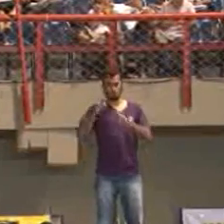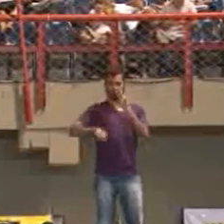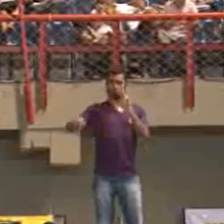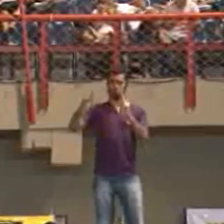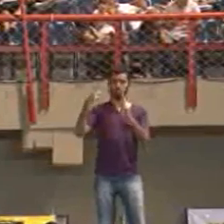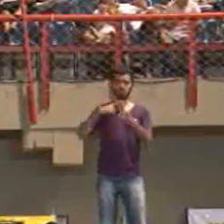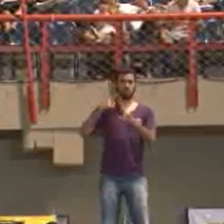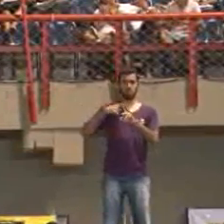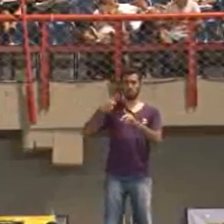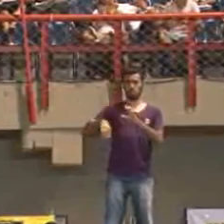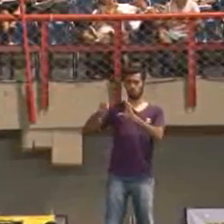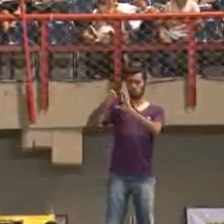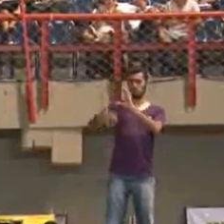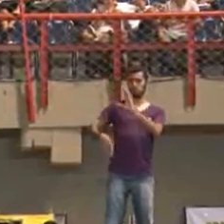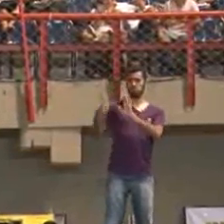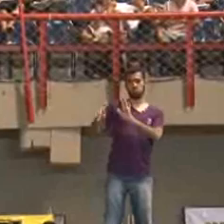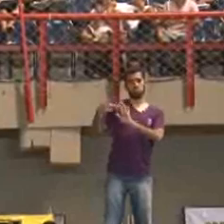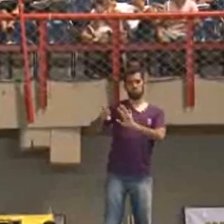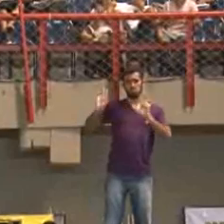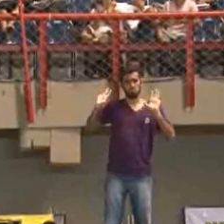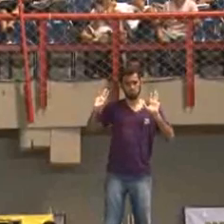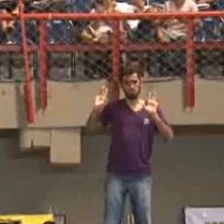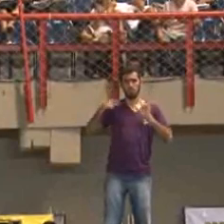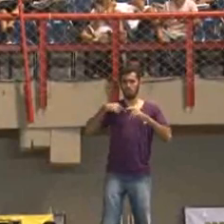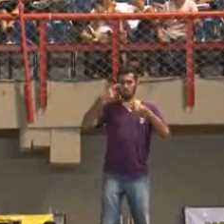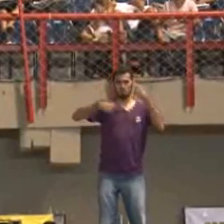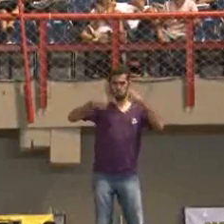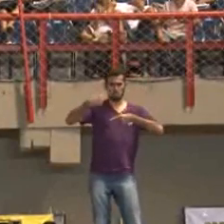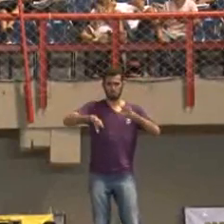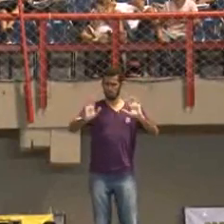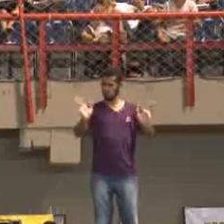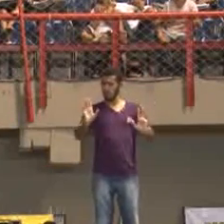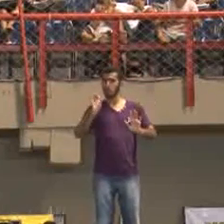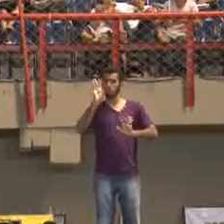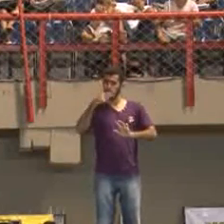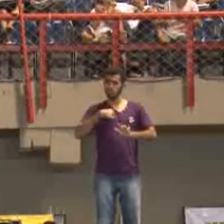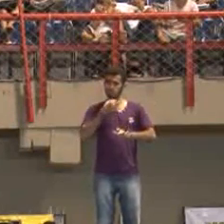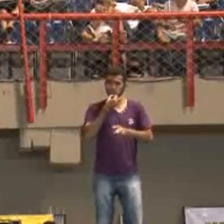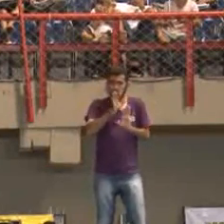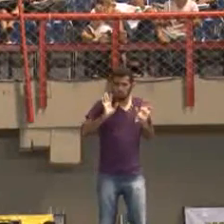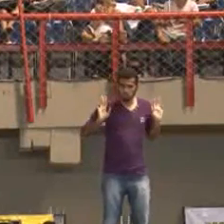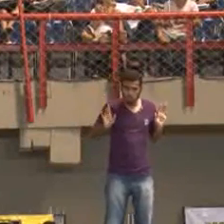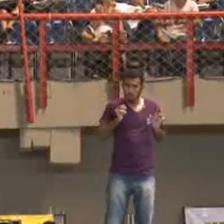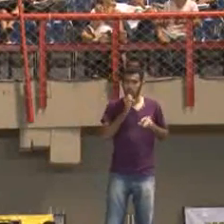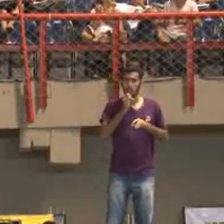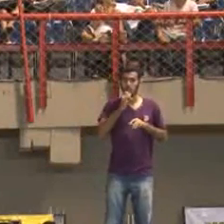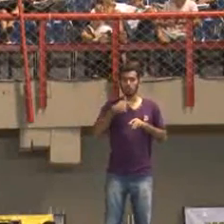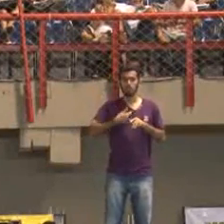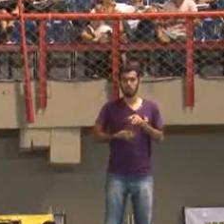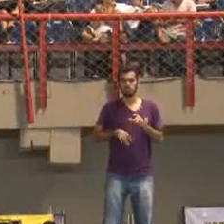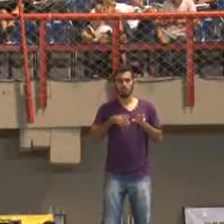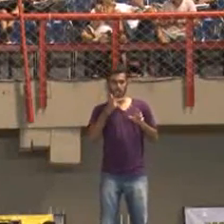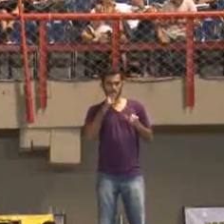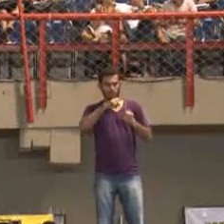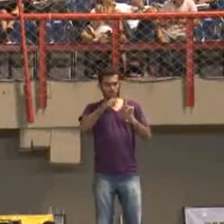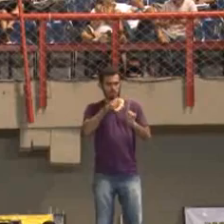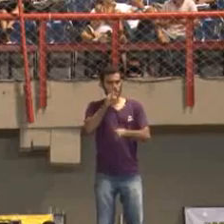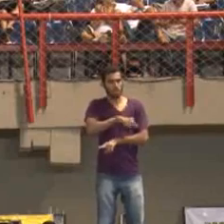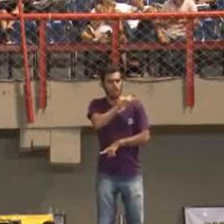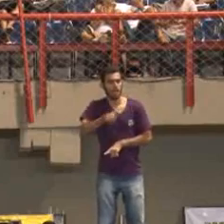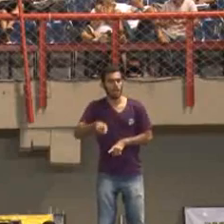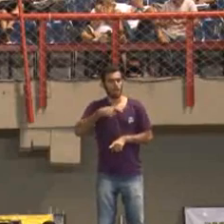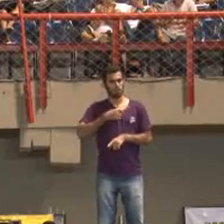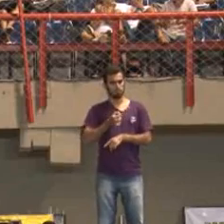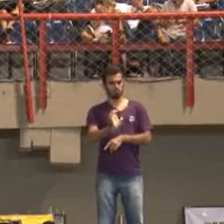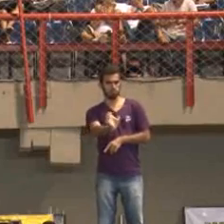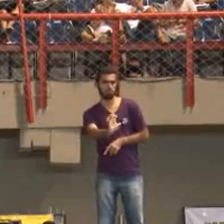não vamos discutir, mas vamos só colocar o caso do aborto, da homossexualidade. Não